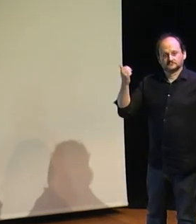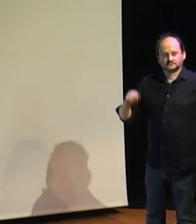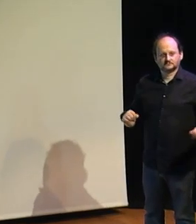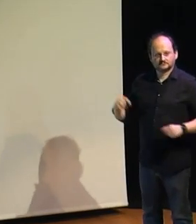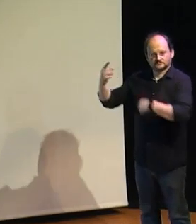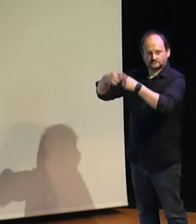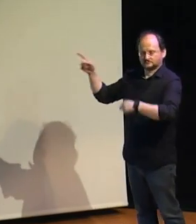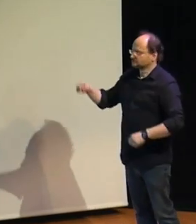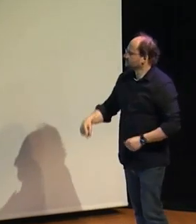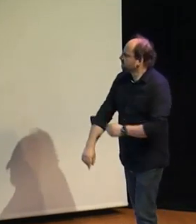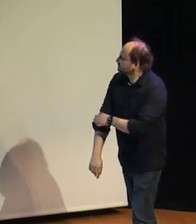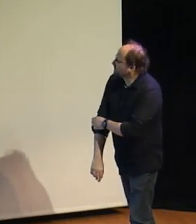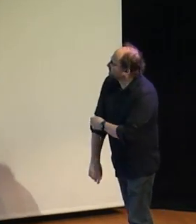on peut passer à la diapo suivante.